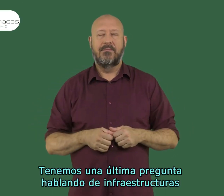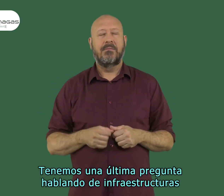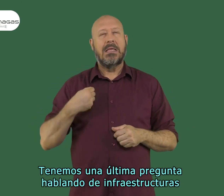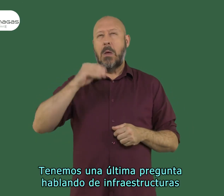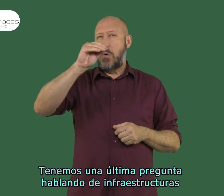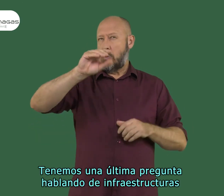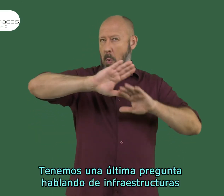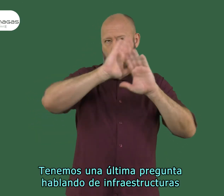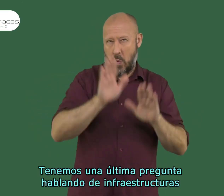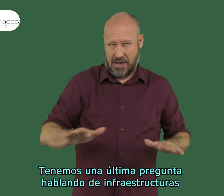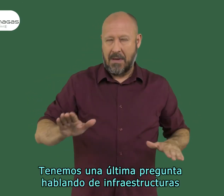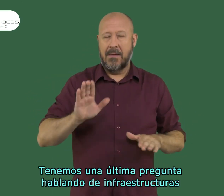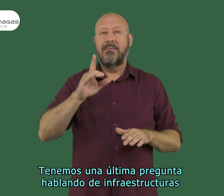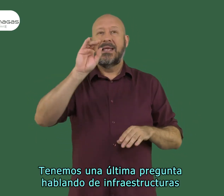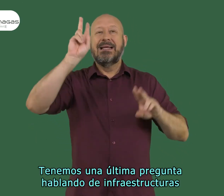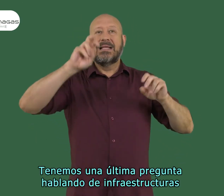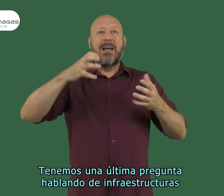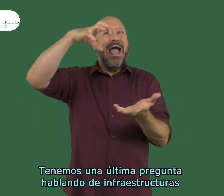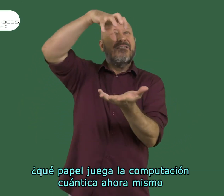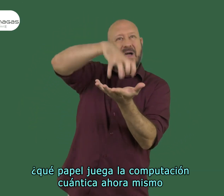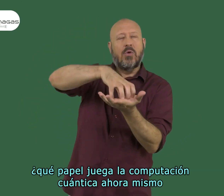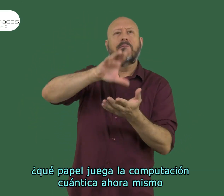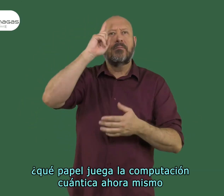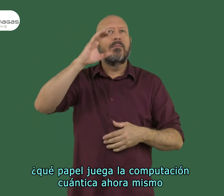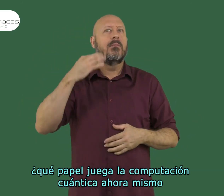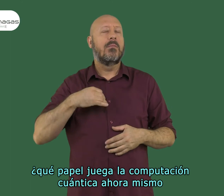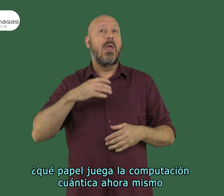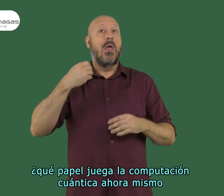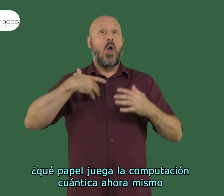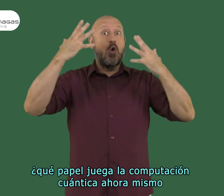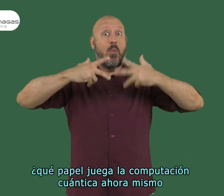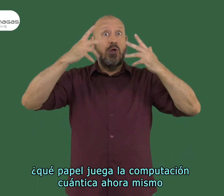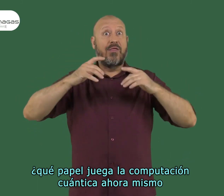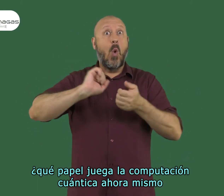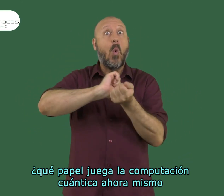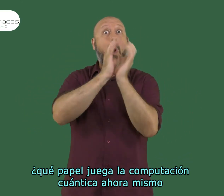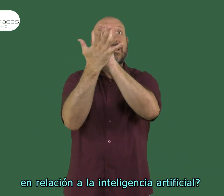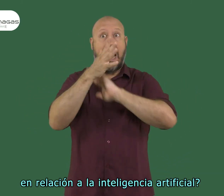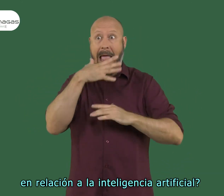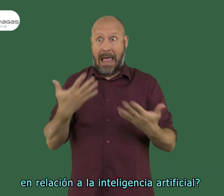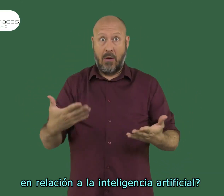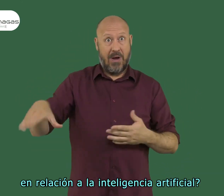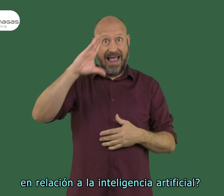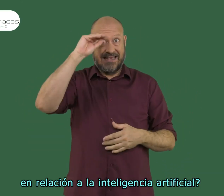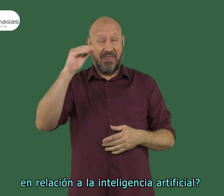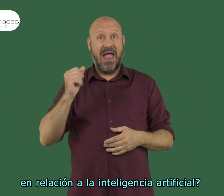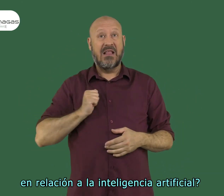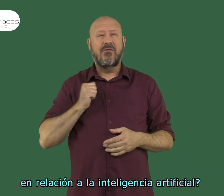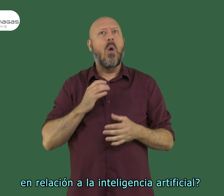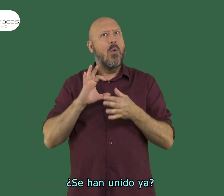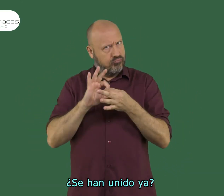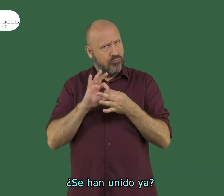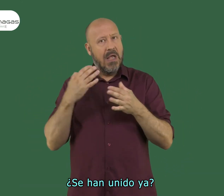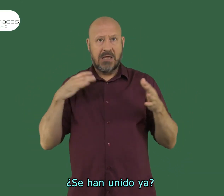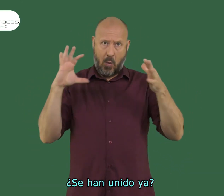Tenemos una última pregunta hablando de infraestructuras. ¿Qué papel juega la computación cuántica ahora mismo en relación a la inteligencia artificial?